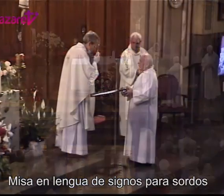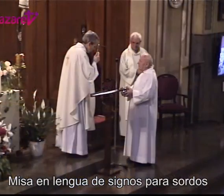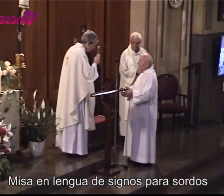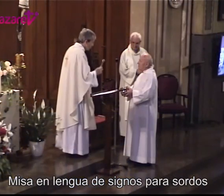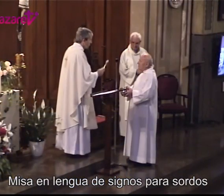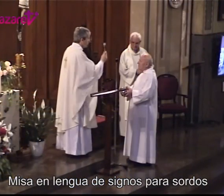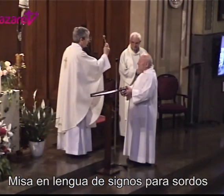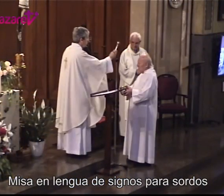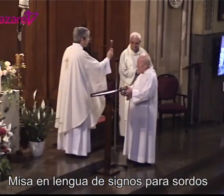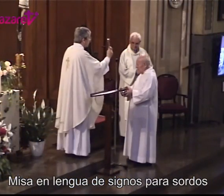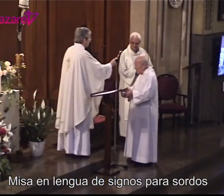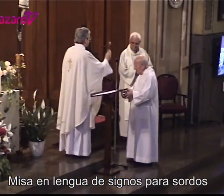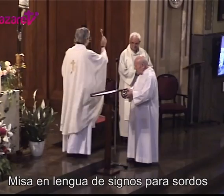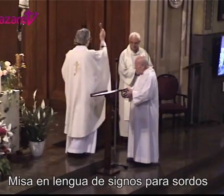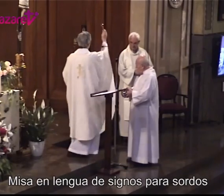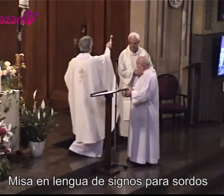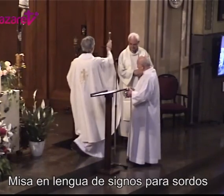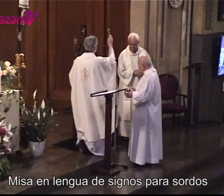Un solo Señor.